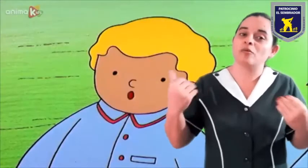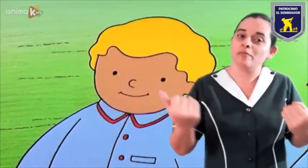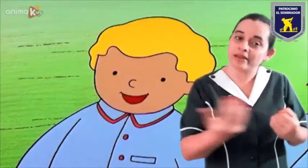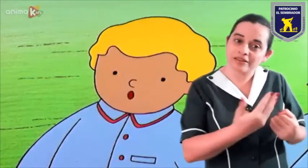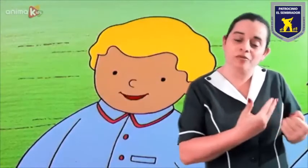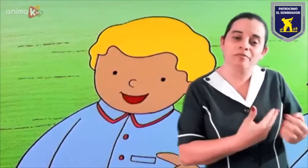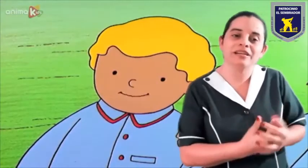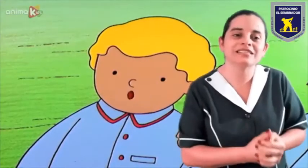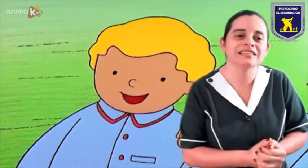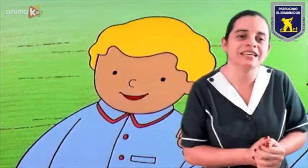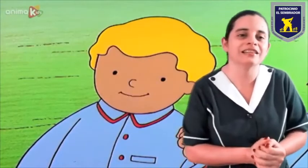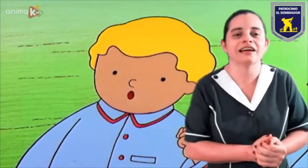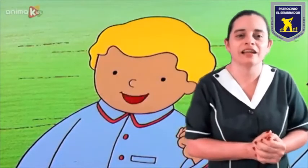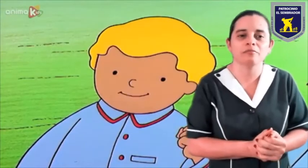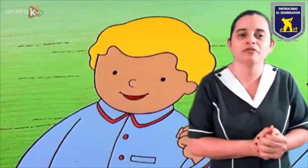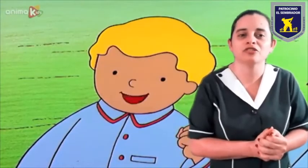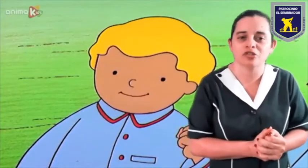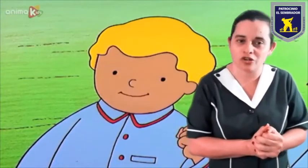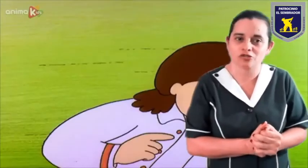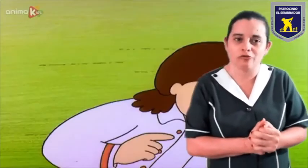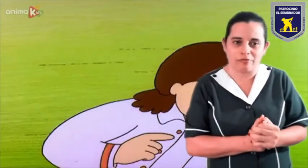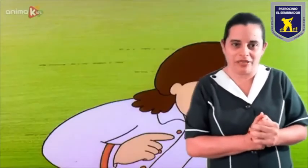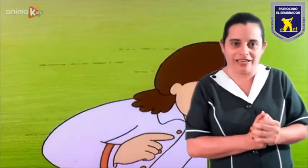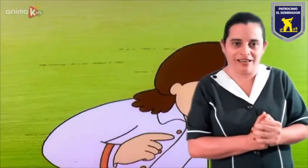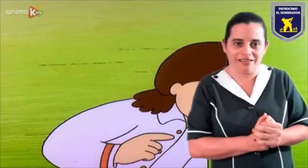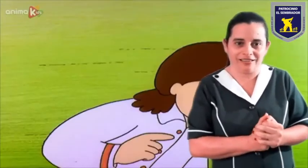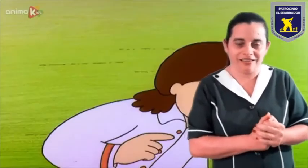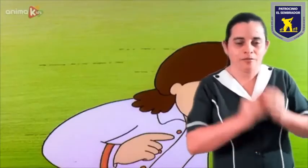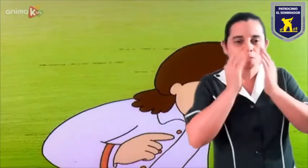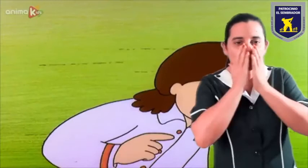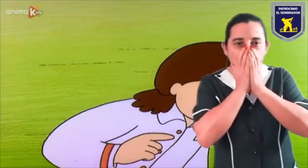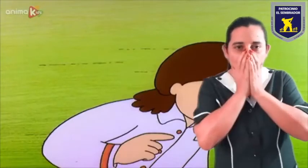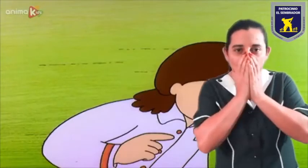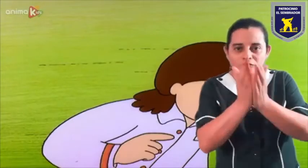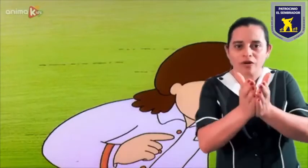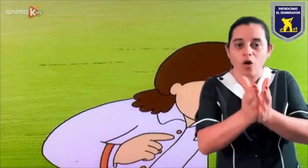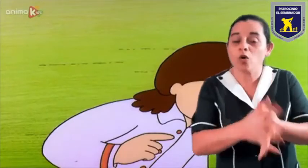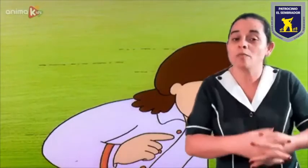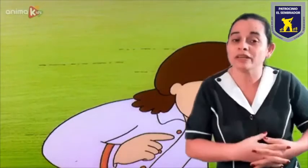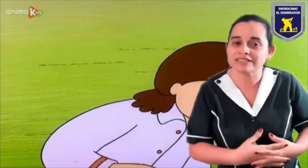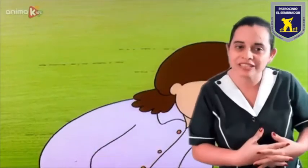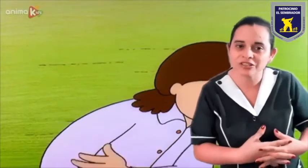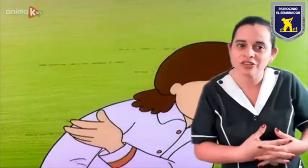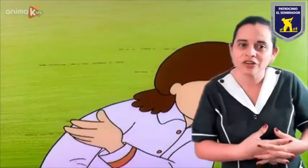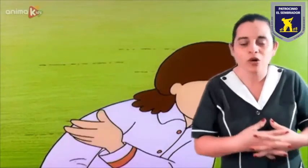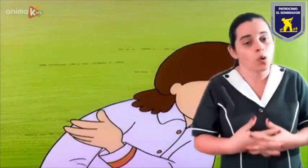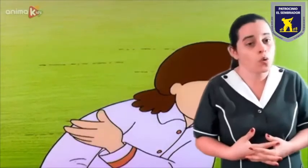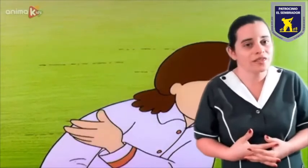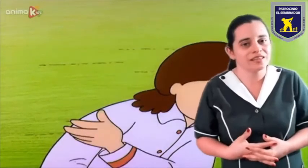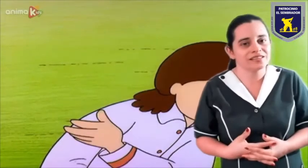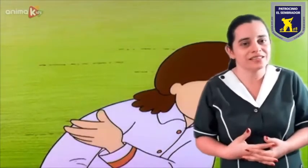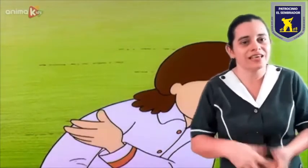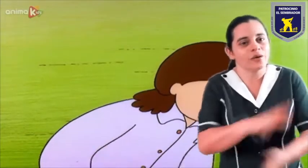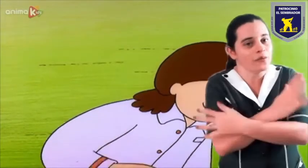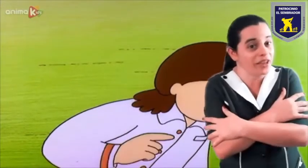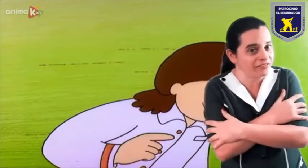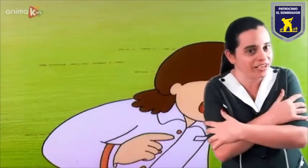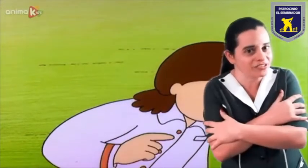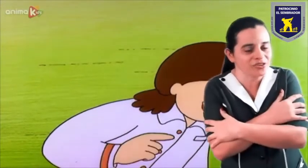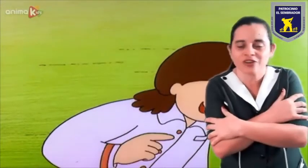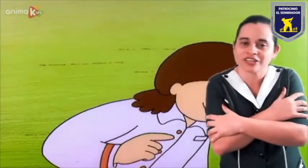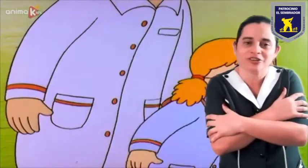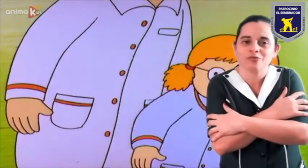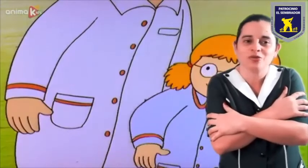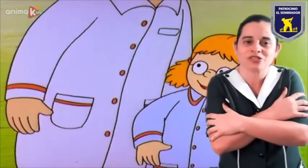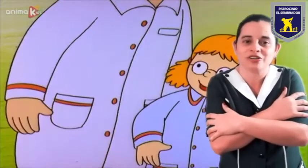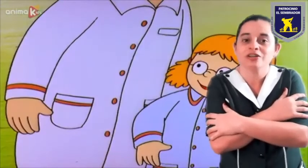que conversen de esta gran profesión con su familia. Un besito, cuídense, un